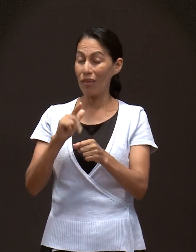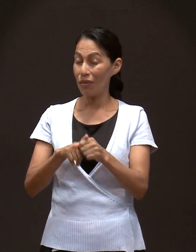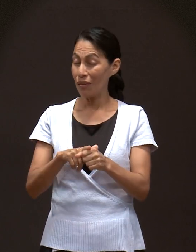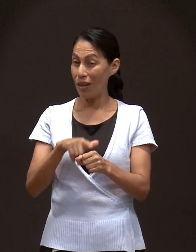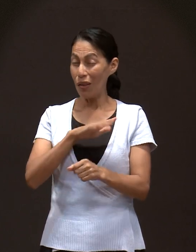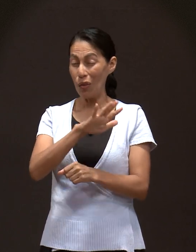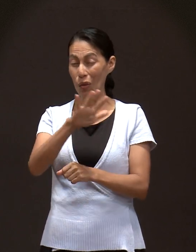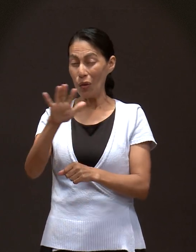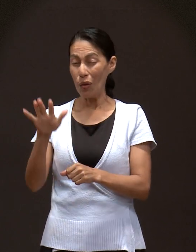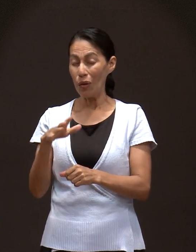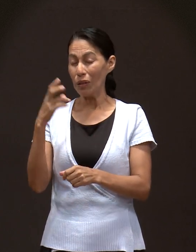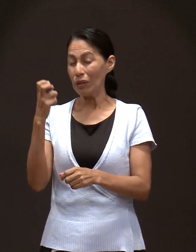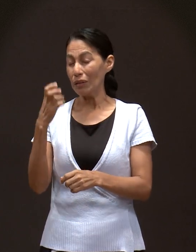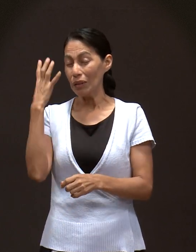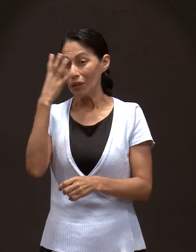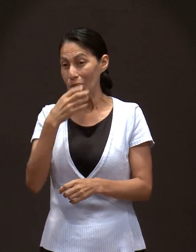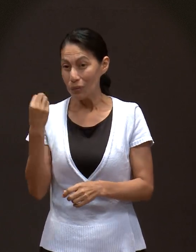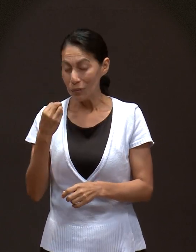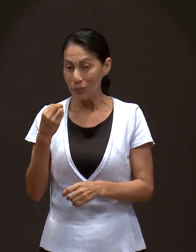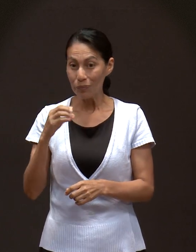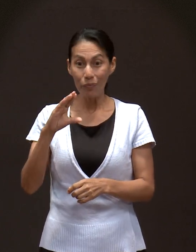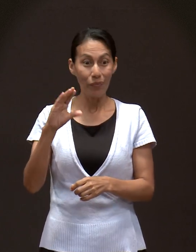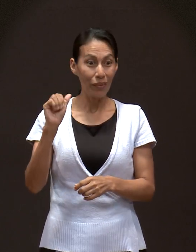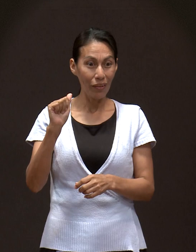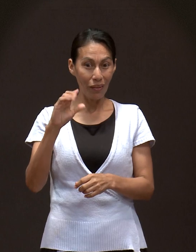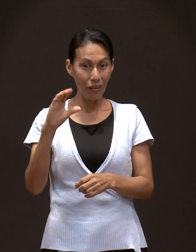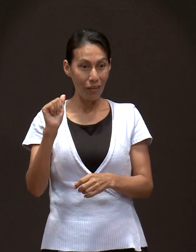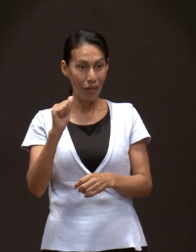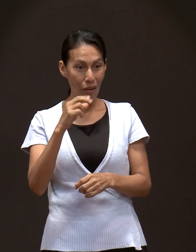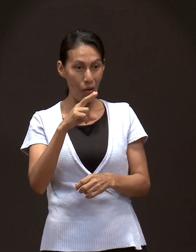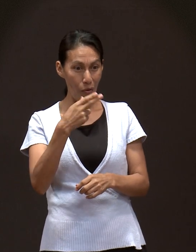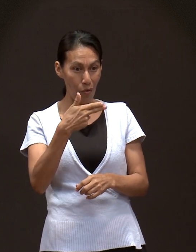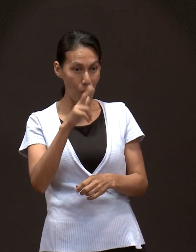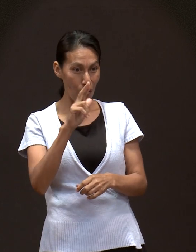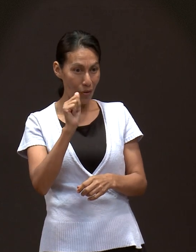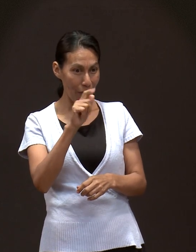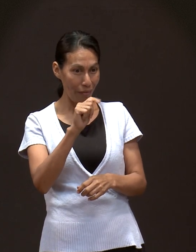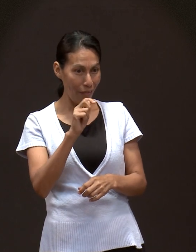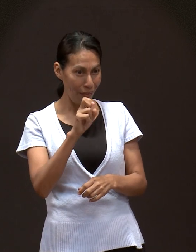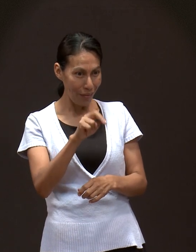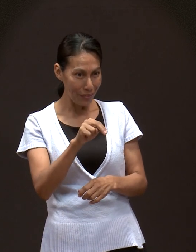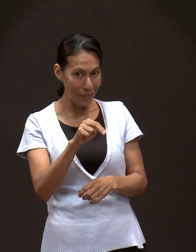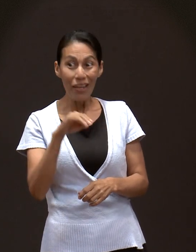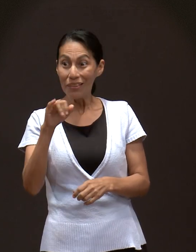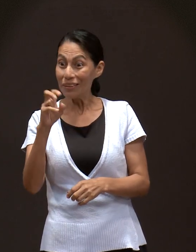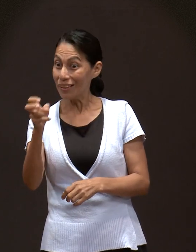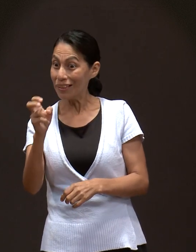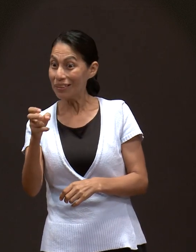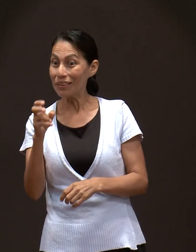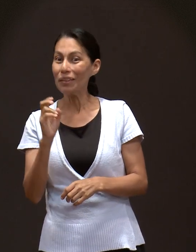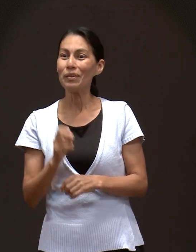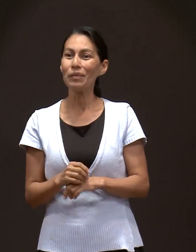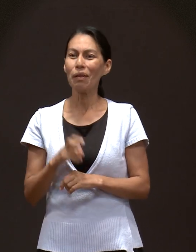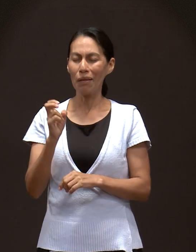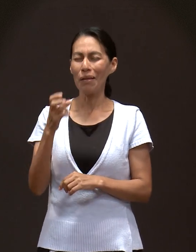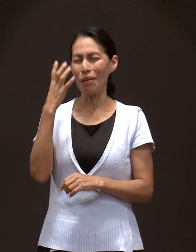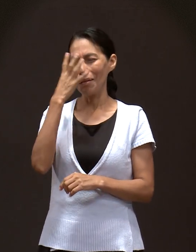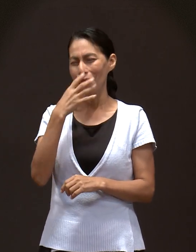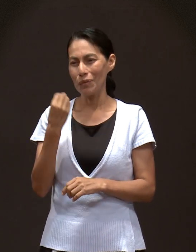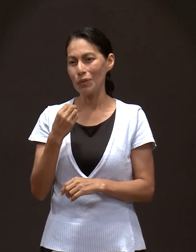naturaleza preciosa. ¿Cacahuatán? Exactamente. Conozco. Bueno, es que cabe